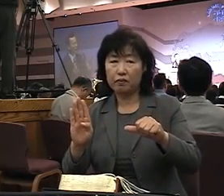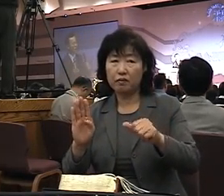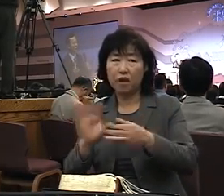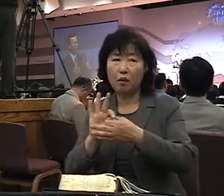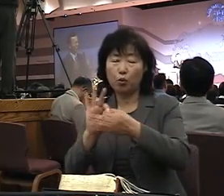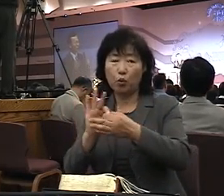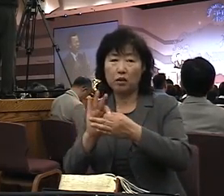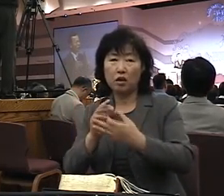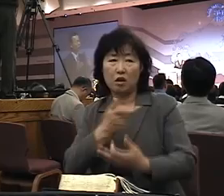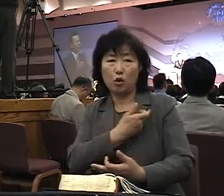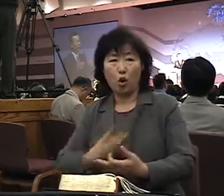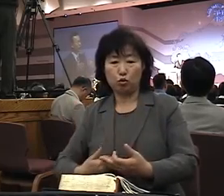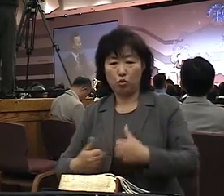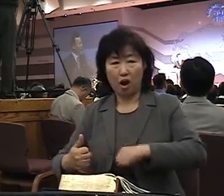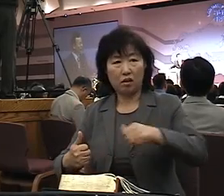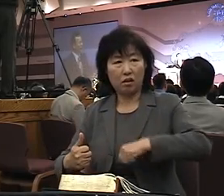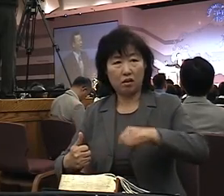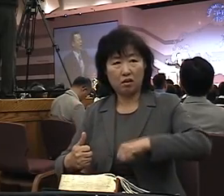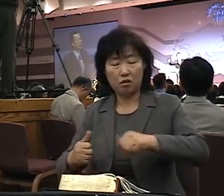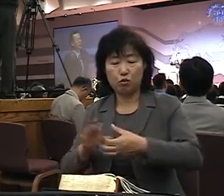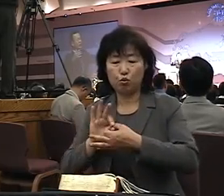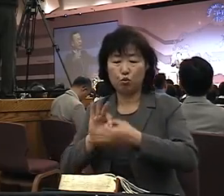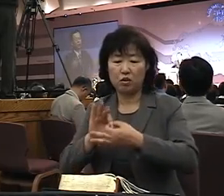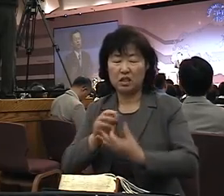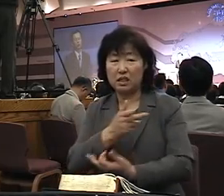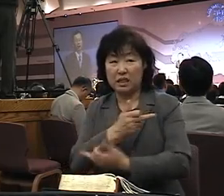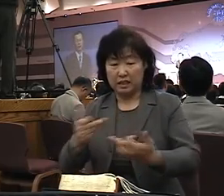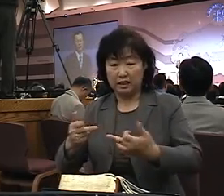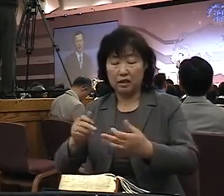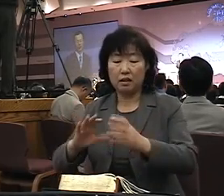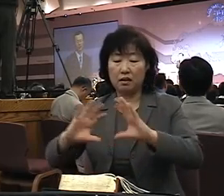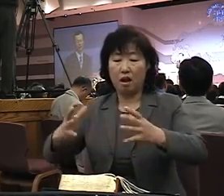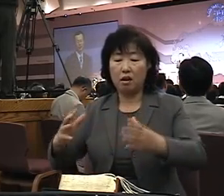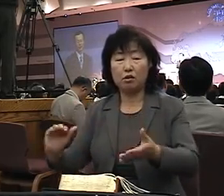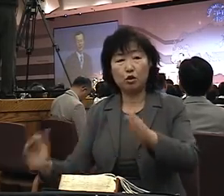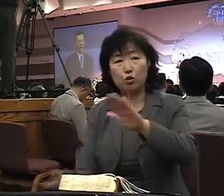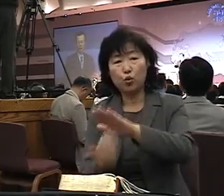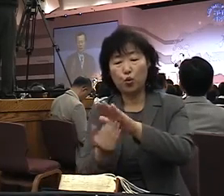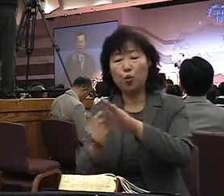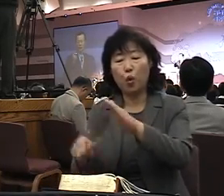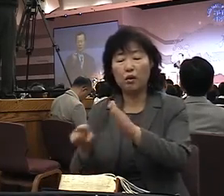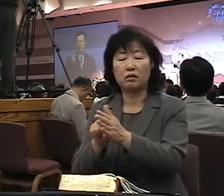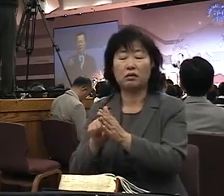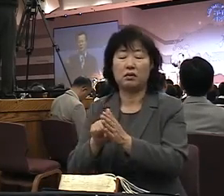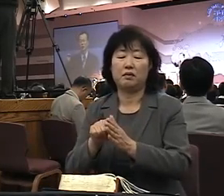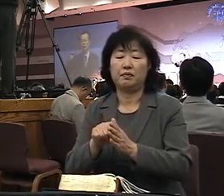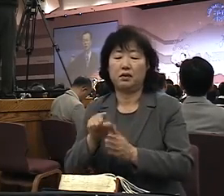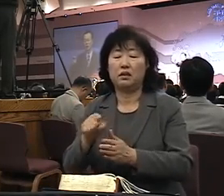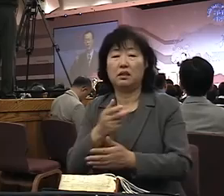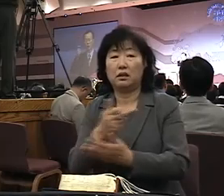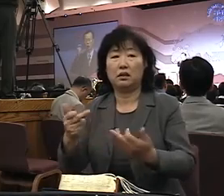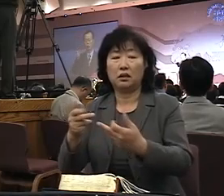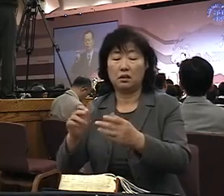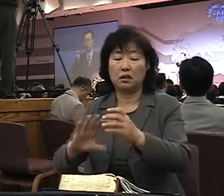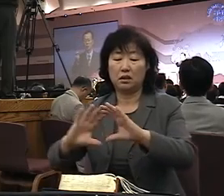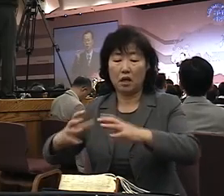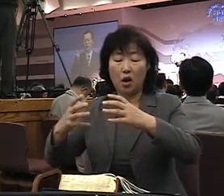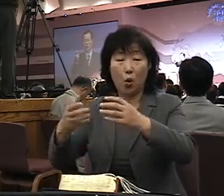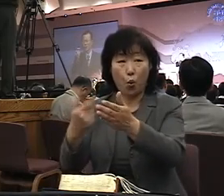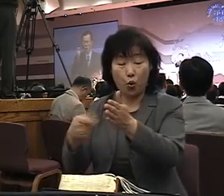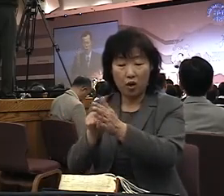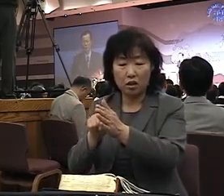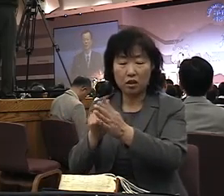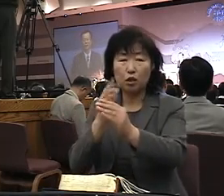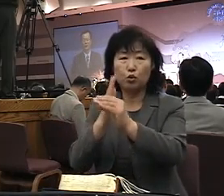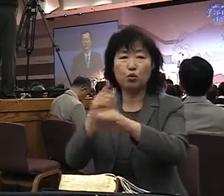12아들을 허락하시어 그 12아들로 큰 나라를 이루시고자 하는데, 그 큰 나라를 이룰